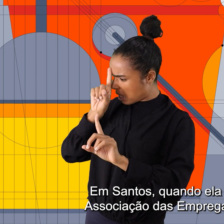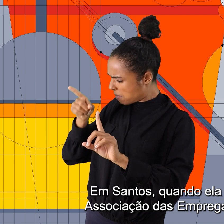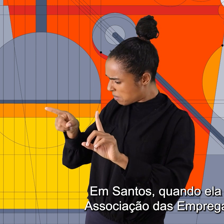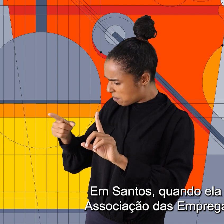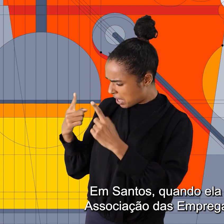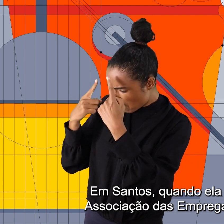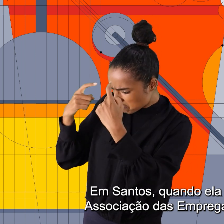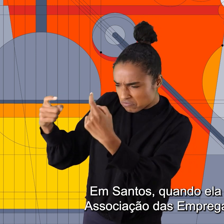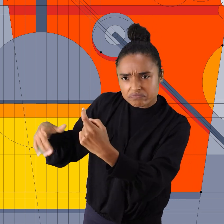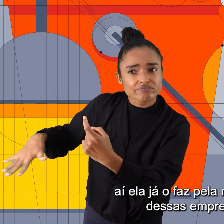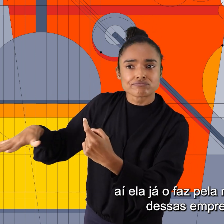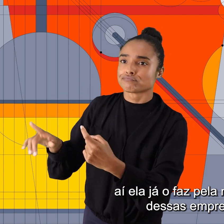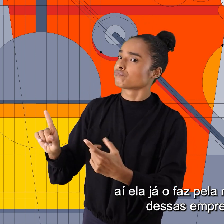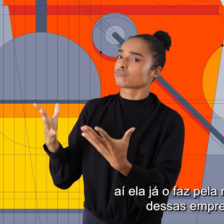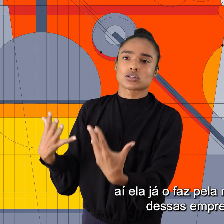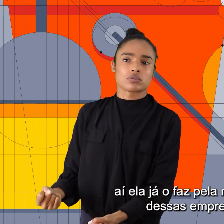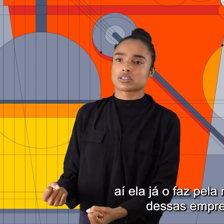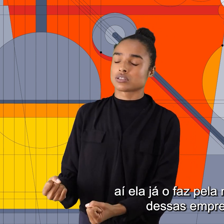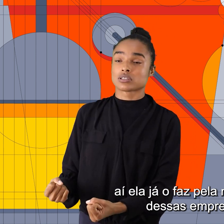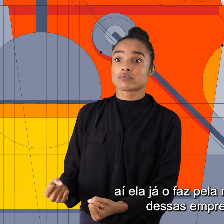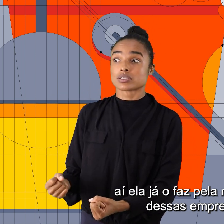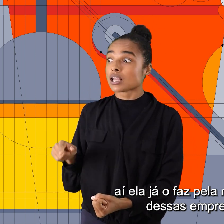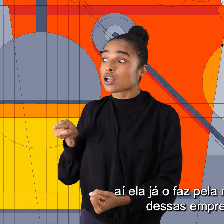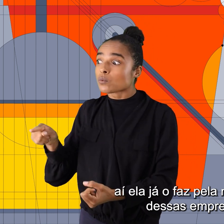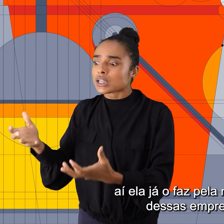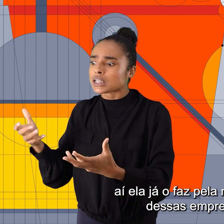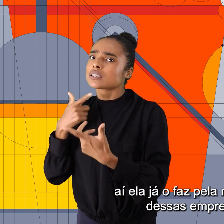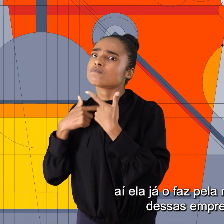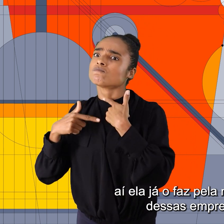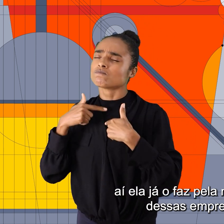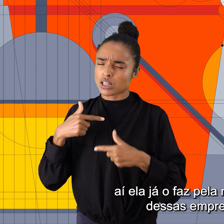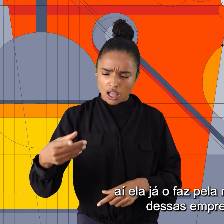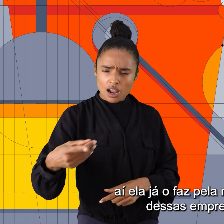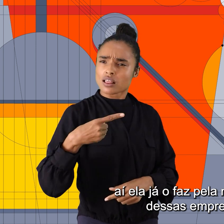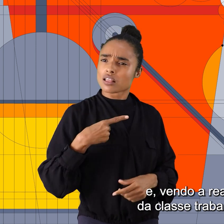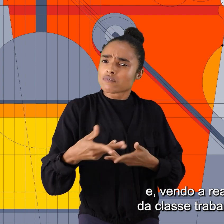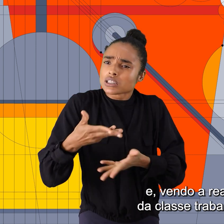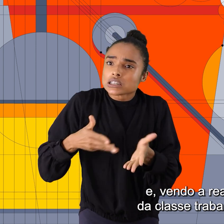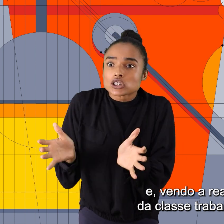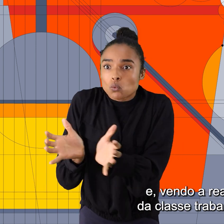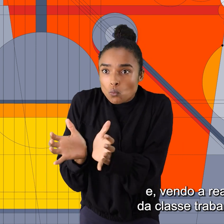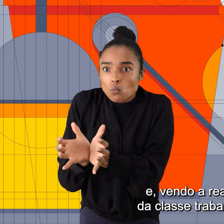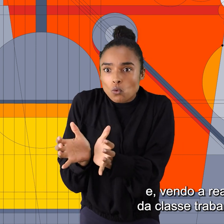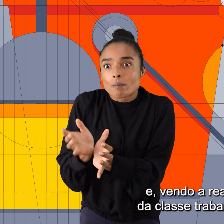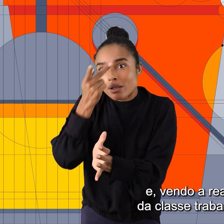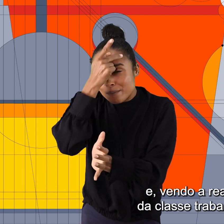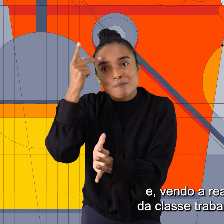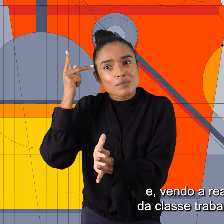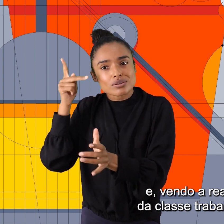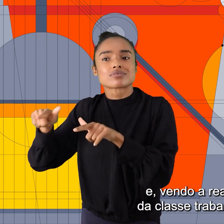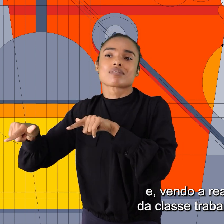das Empregadas Domésticas, aí ela já o faz pela necessidade dessas empregadas e vendo a realidade da